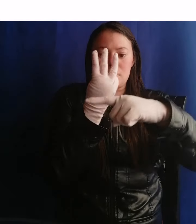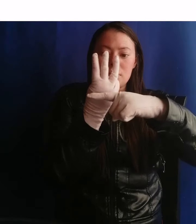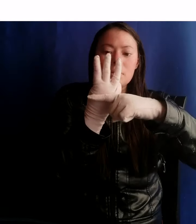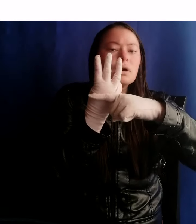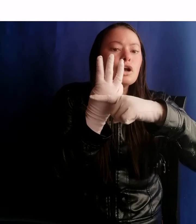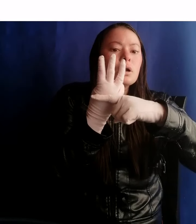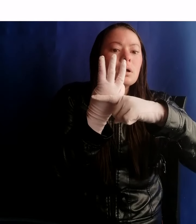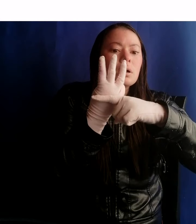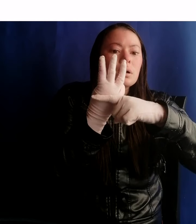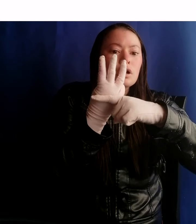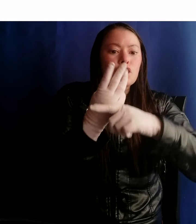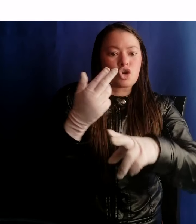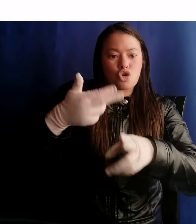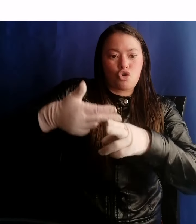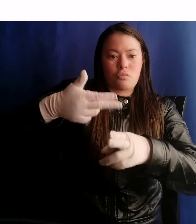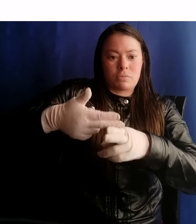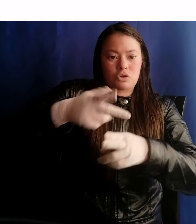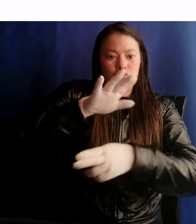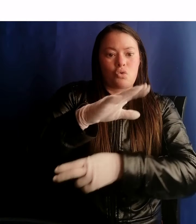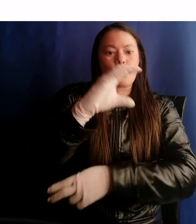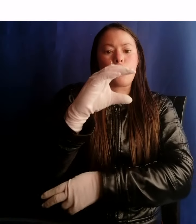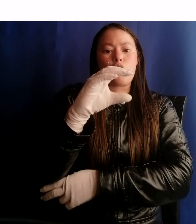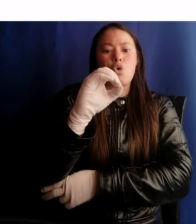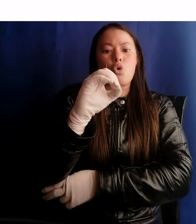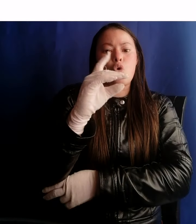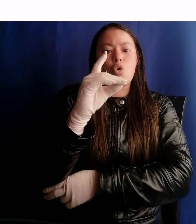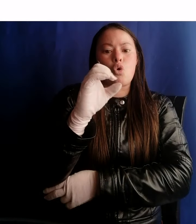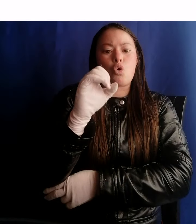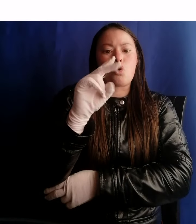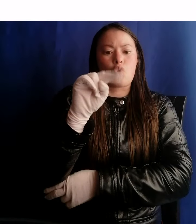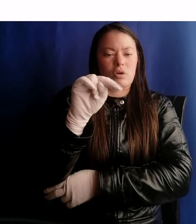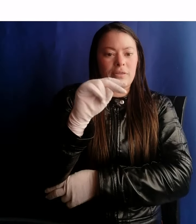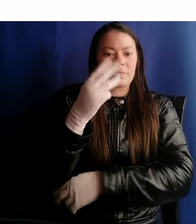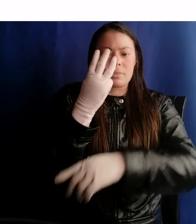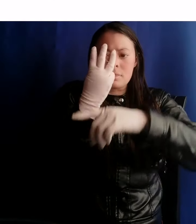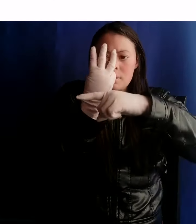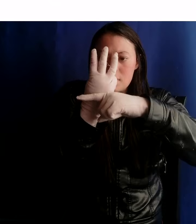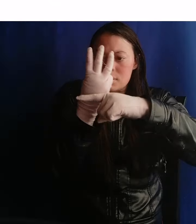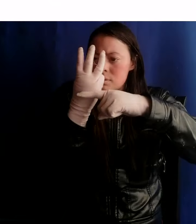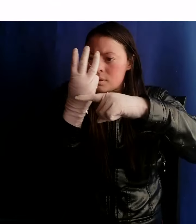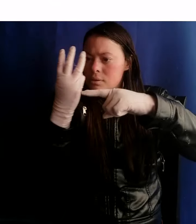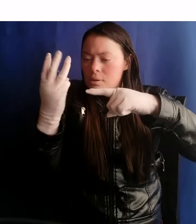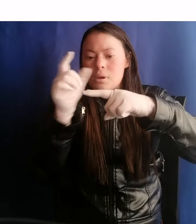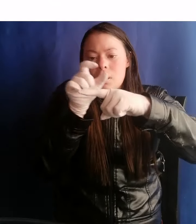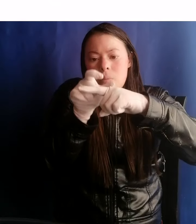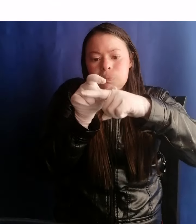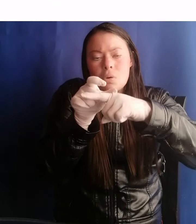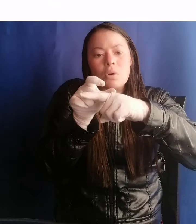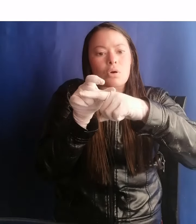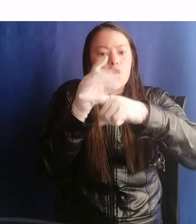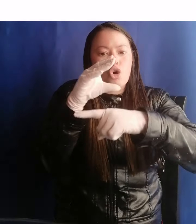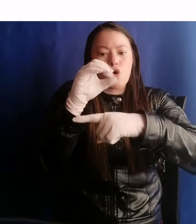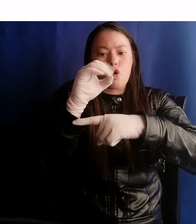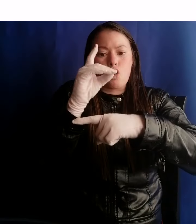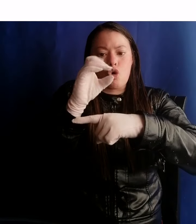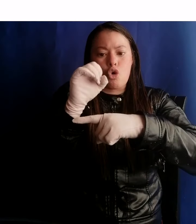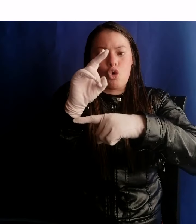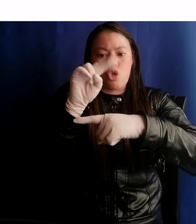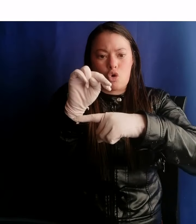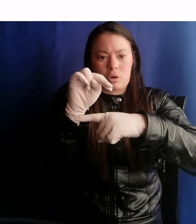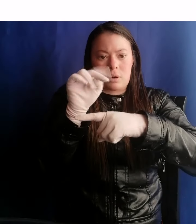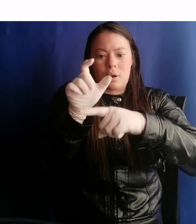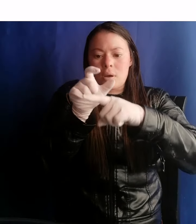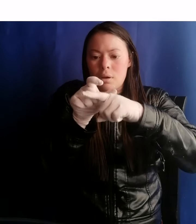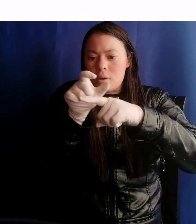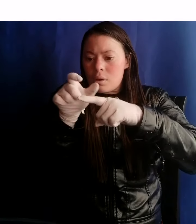mínimo de 3 bases nitrogenadas. A esta unidad de 3 bases nitrogenadas o triplete se le llama codón. En la síntesis